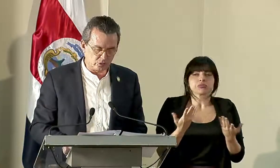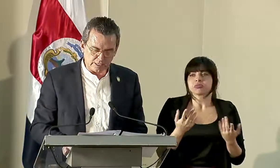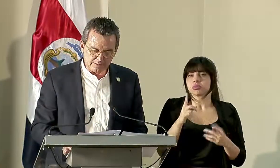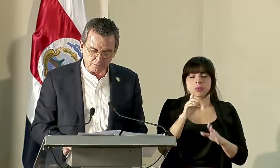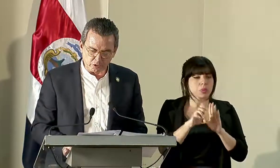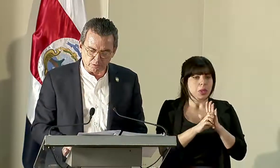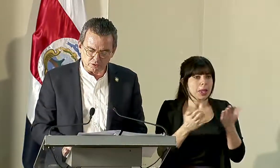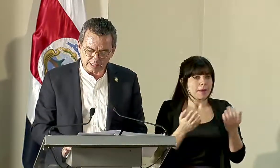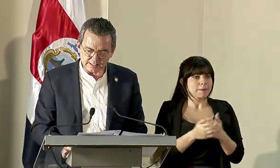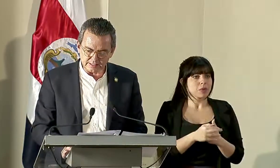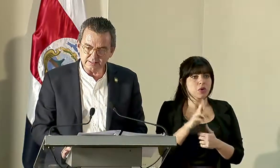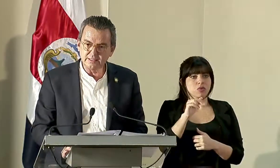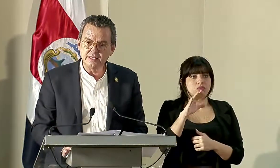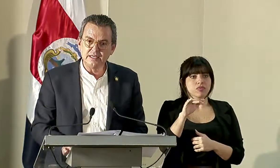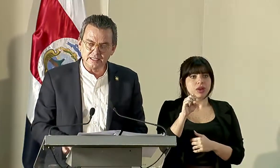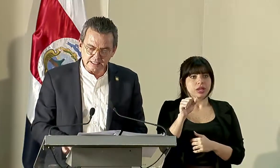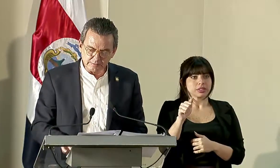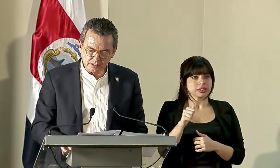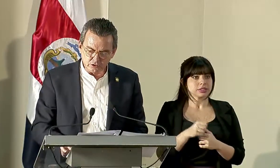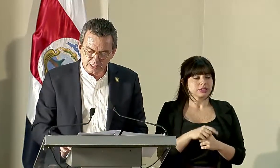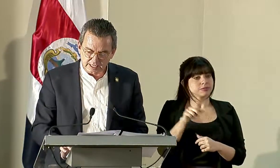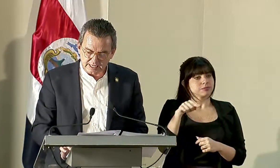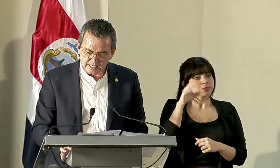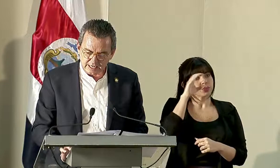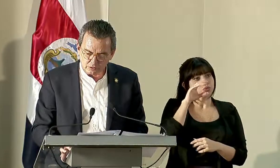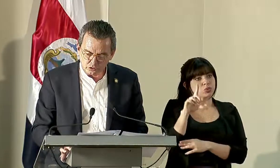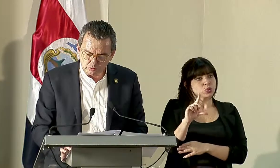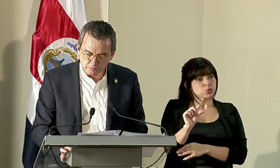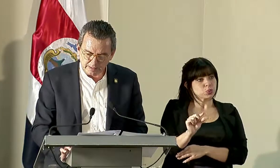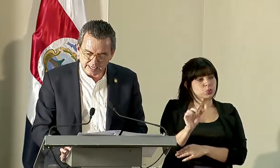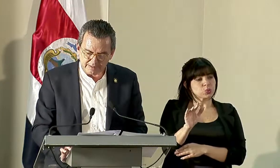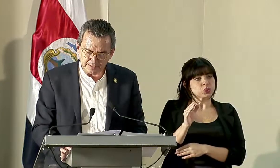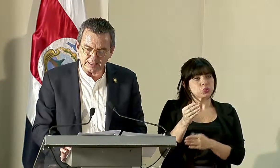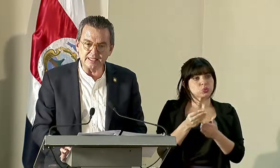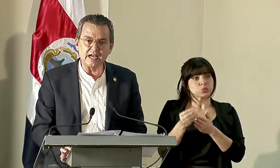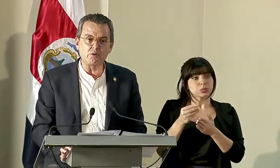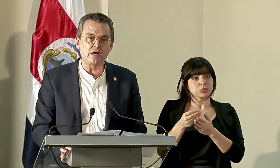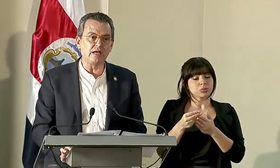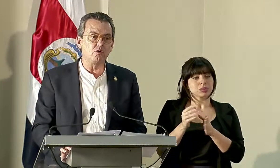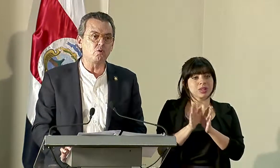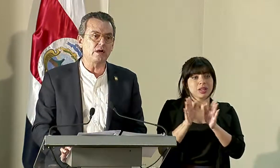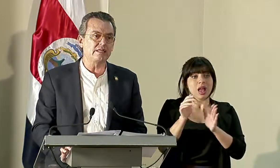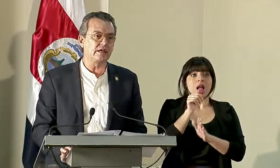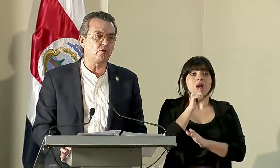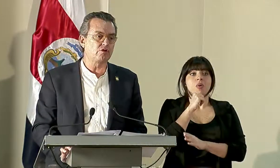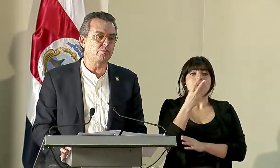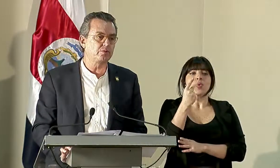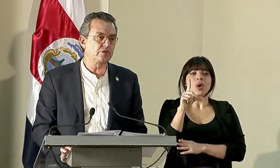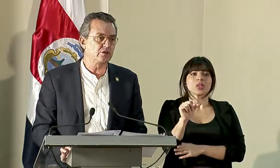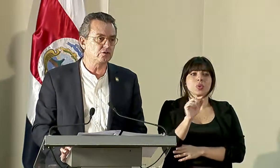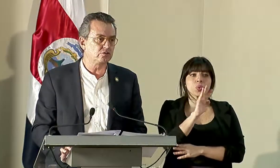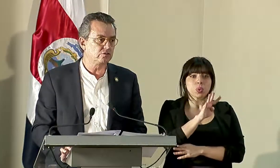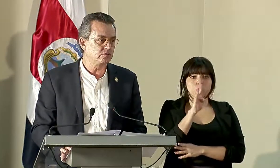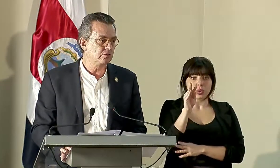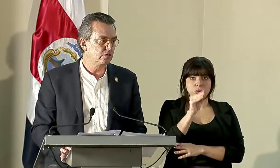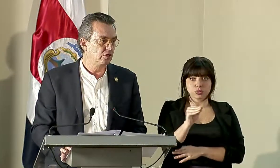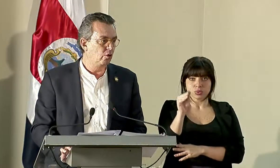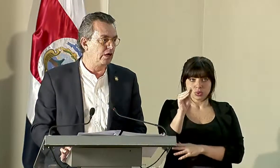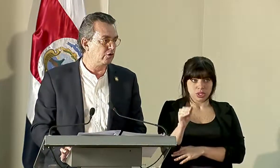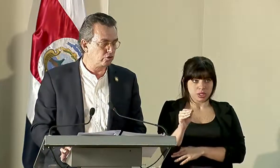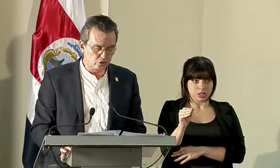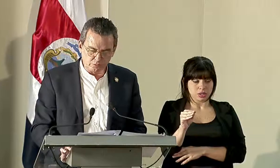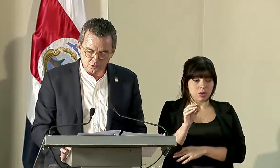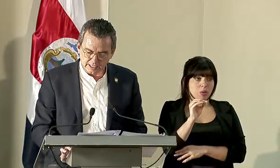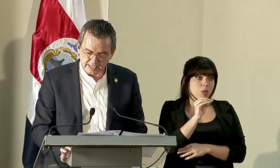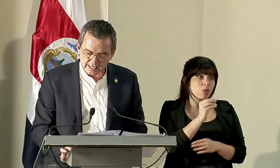darle nada más un ejemplo, como RACSA, disminuyera el consumo per cápita de agua en un 44%